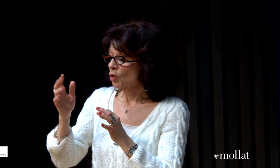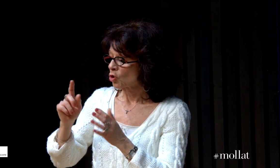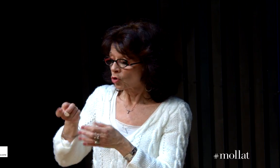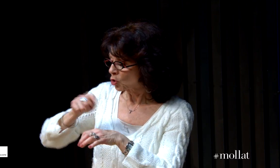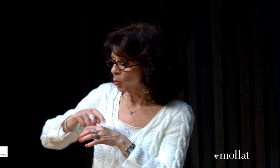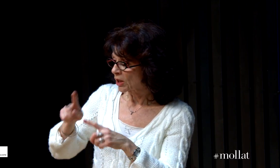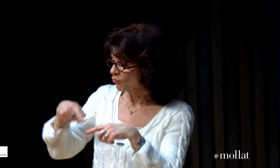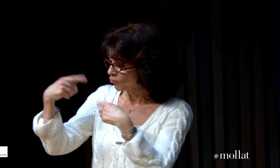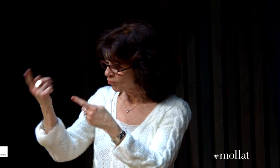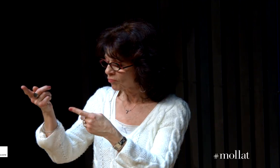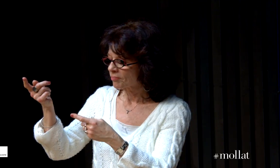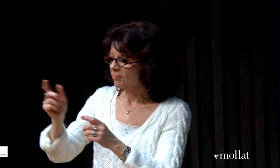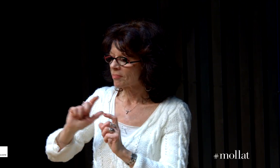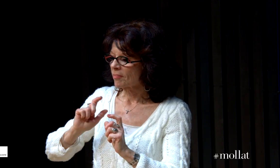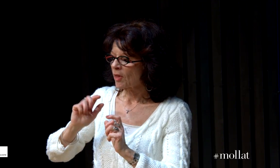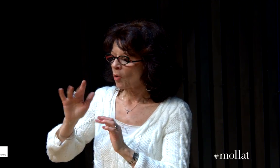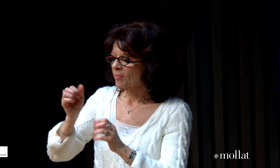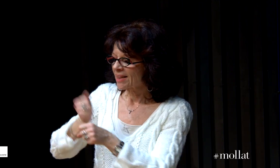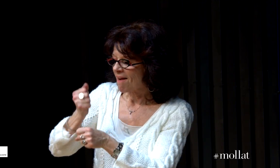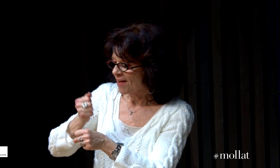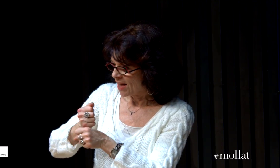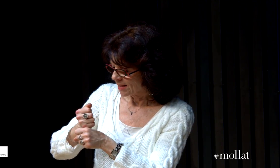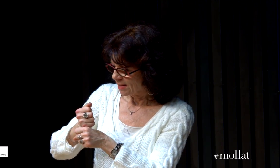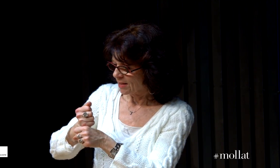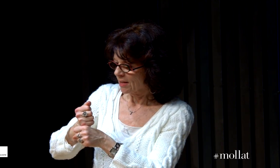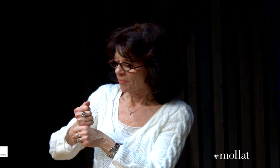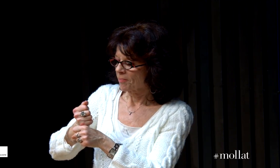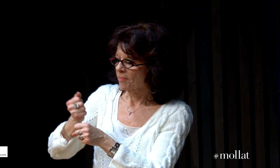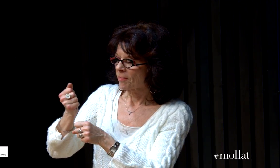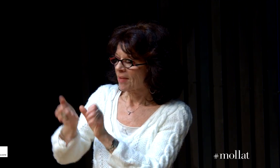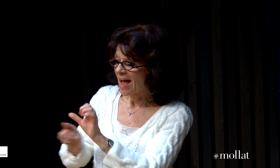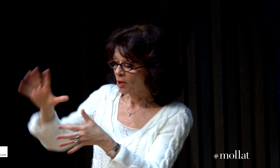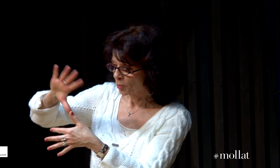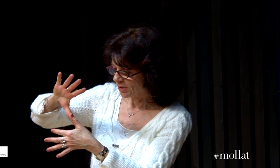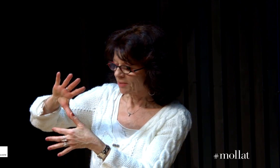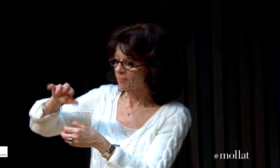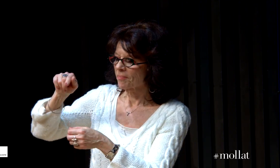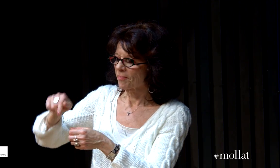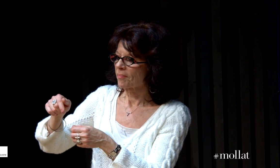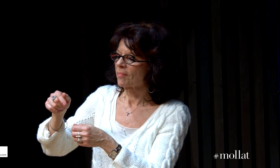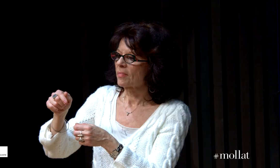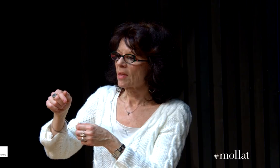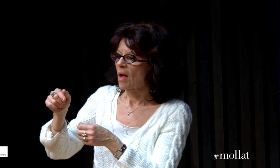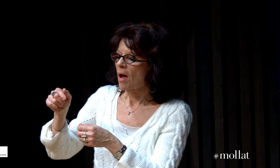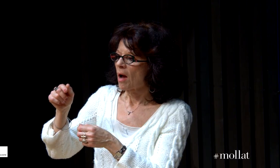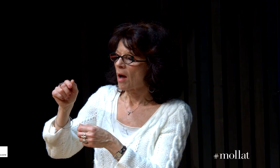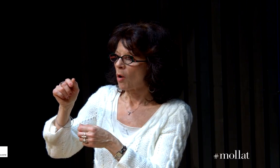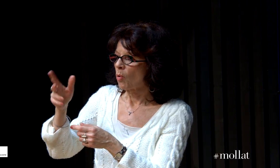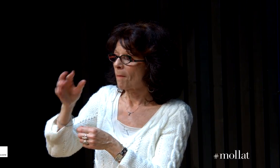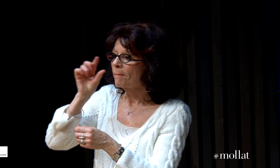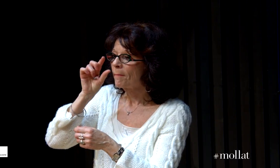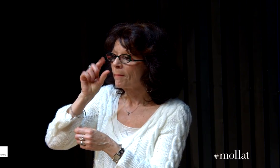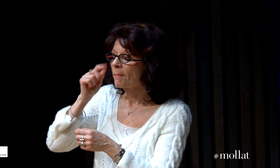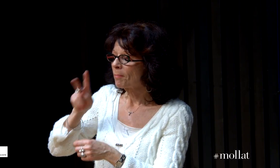de l'établissement scolaire et je suis allée immédiatement chercher du travail. J'ai trouvé un poste chez